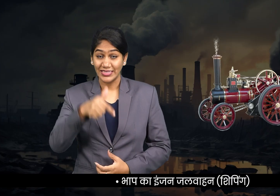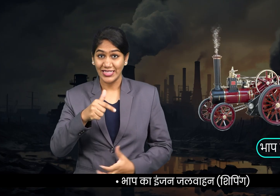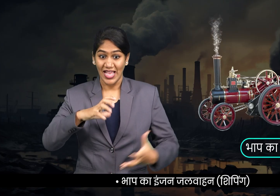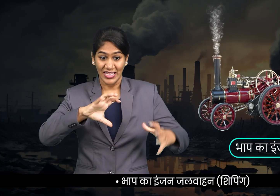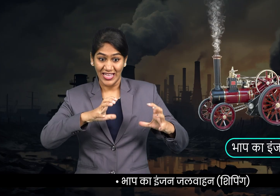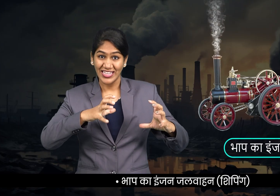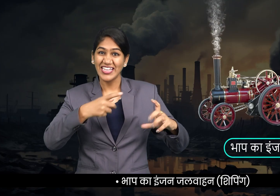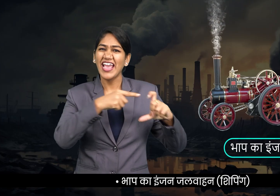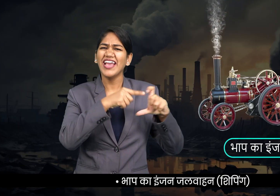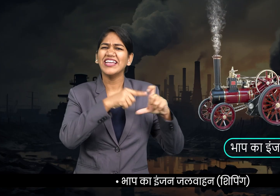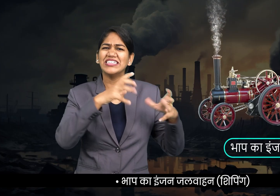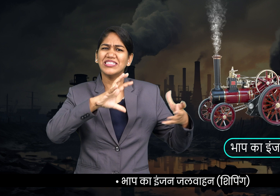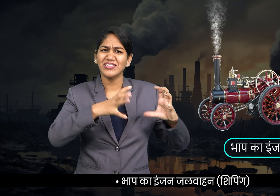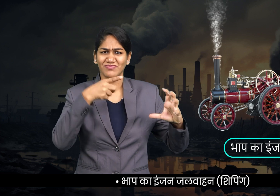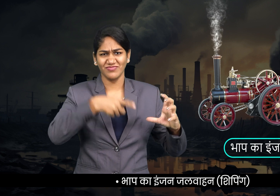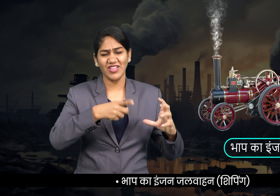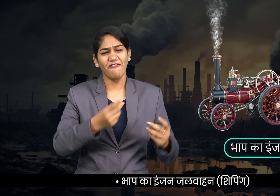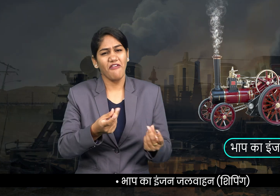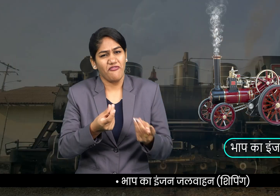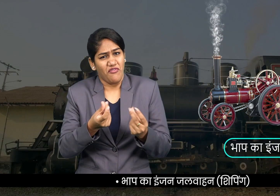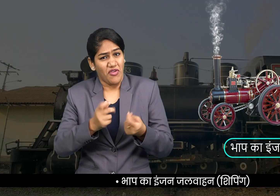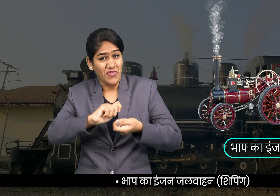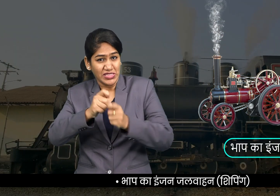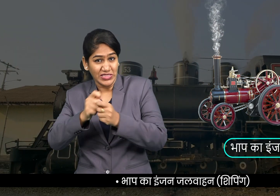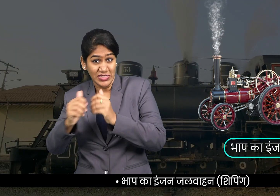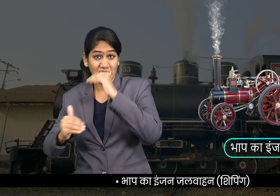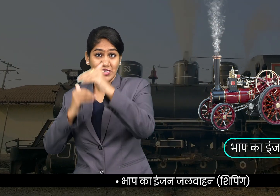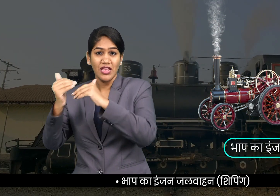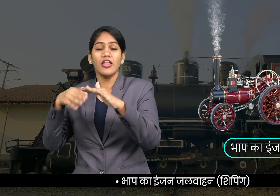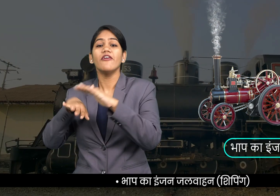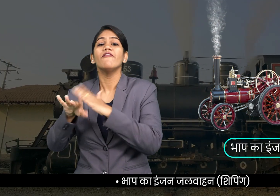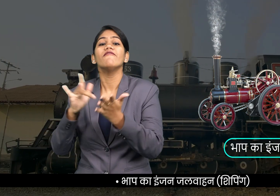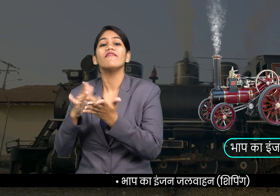भाप का इंजन जल वाहन यानी कि शिपिंग